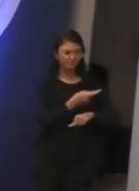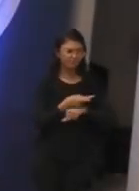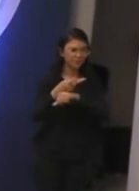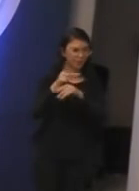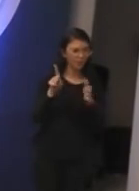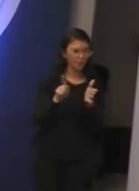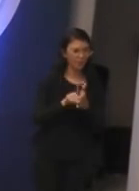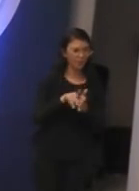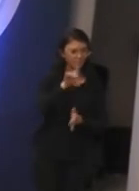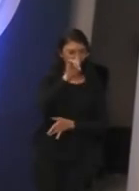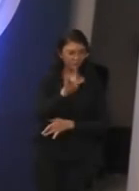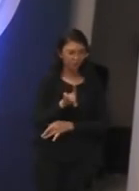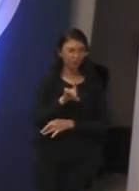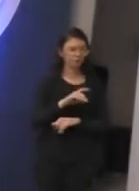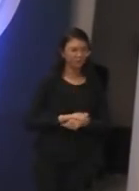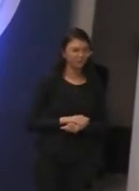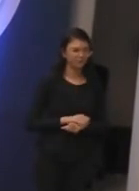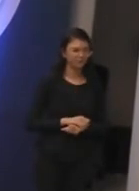ANEEL, Ricardo Tilly.